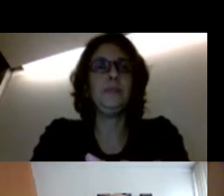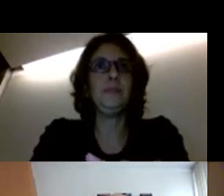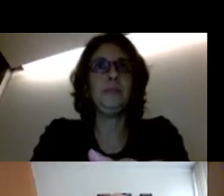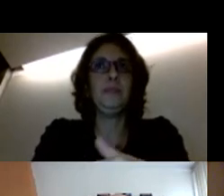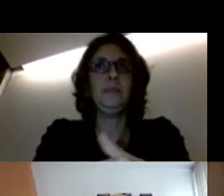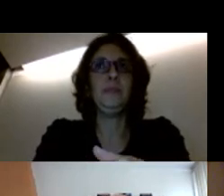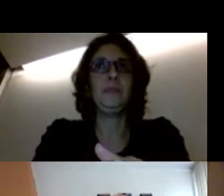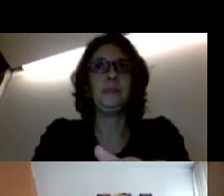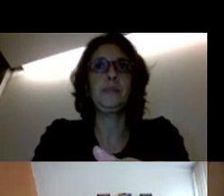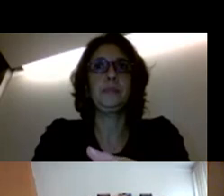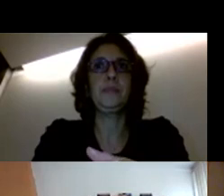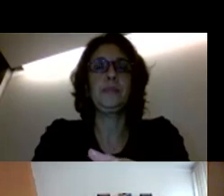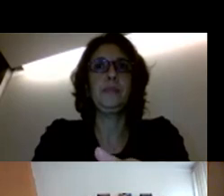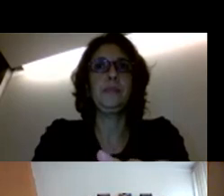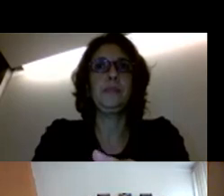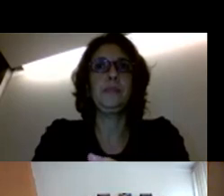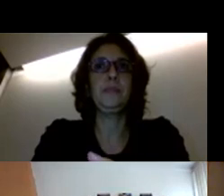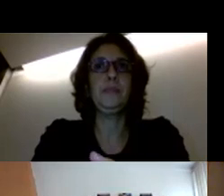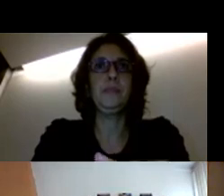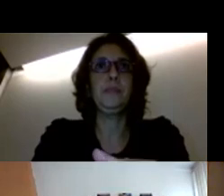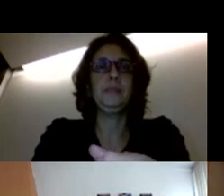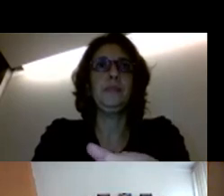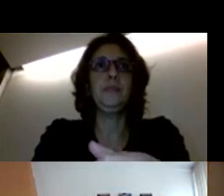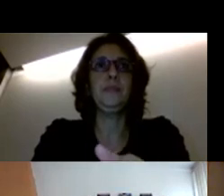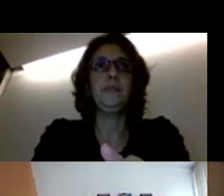refiero. Entonces, lo que yo voy a